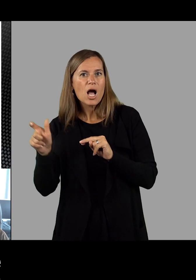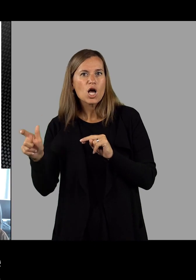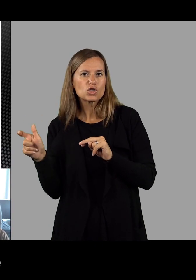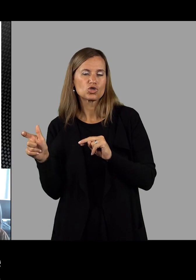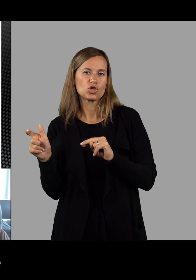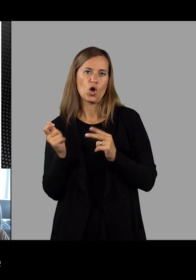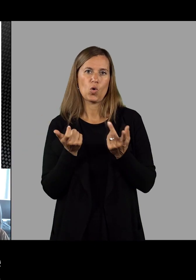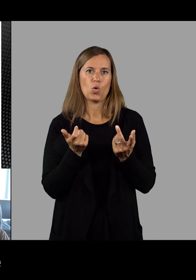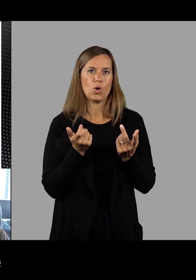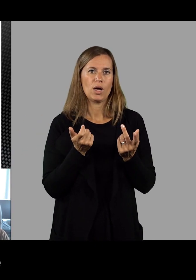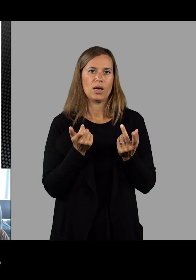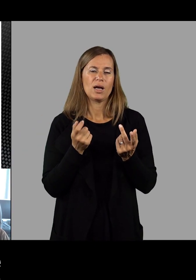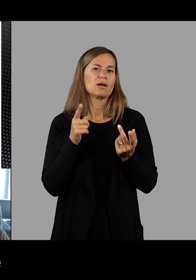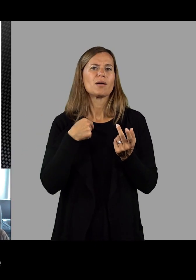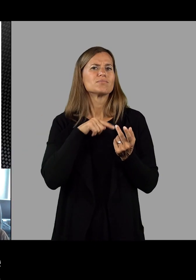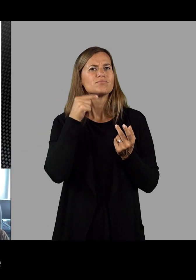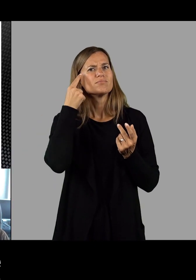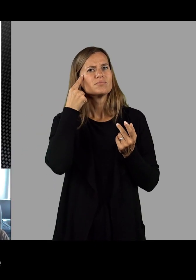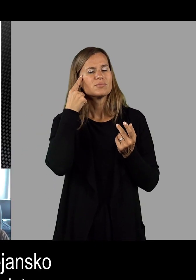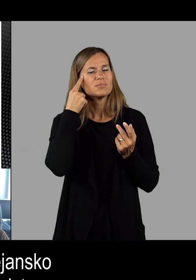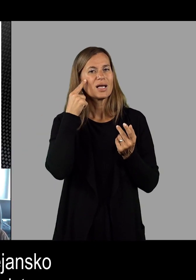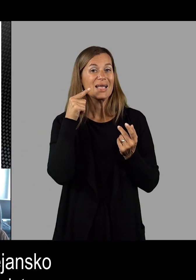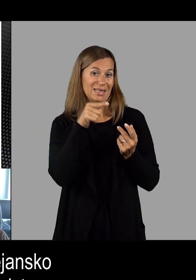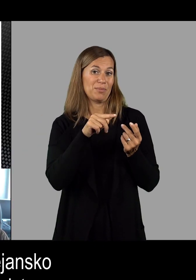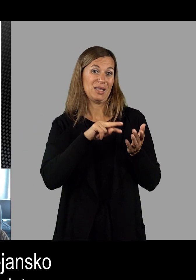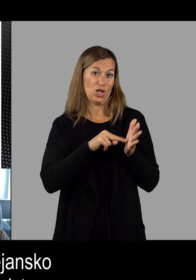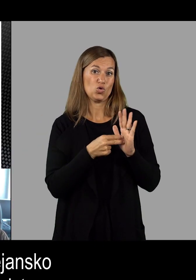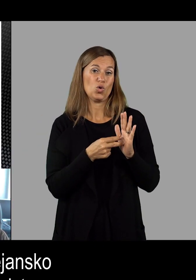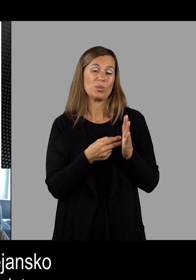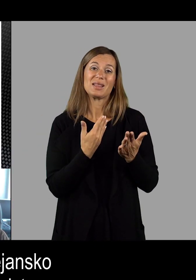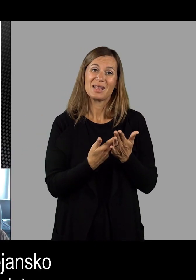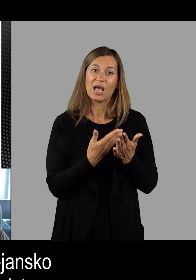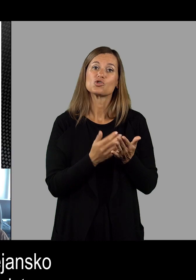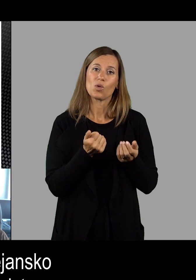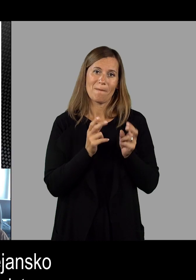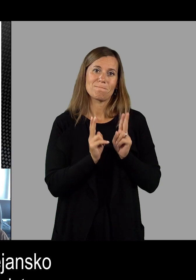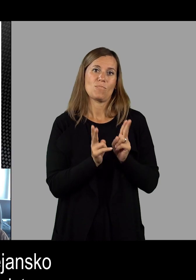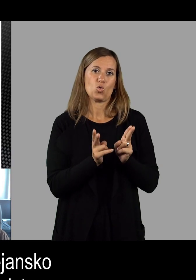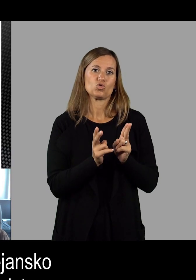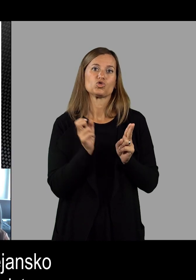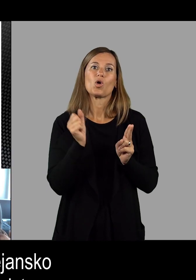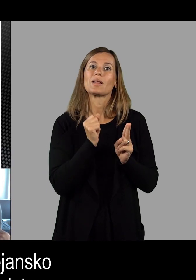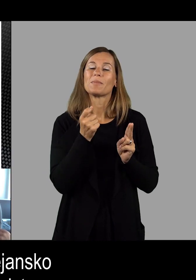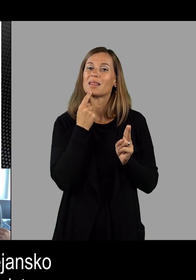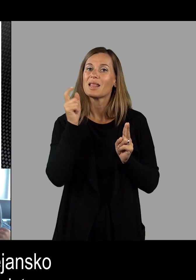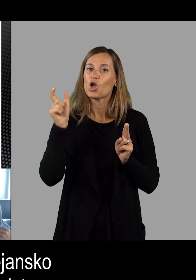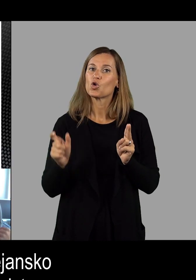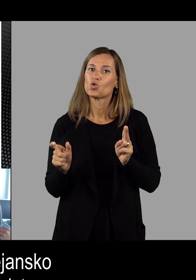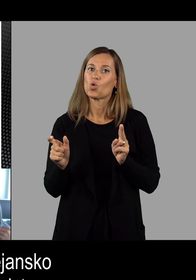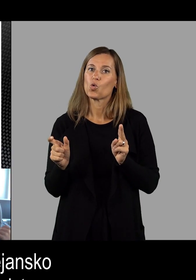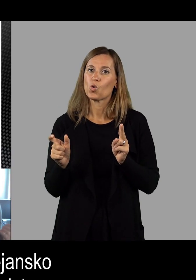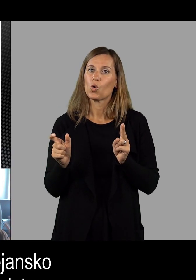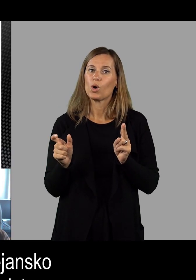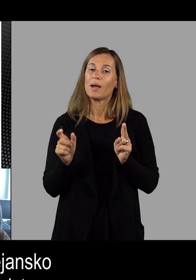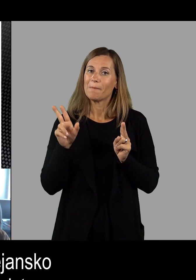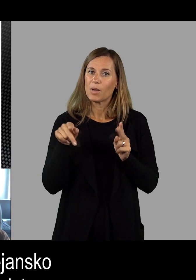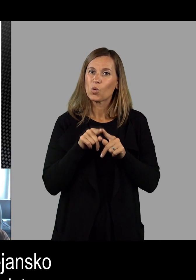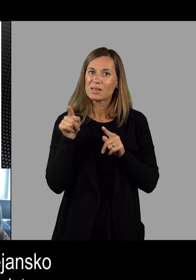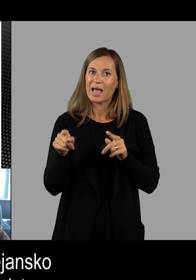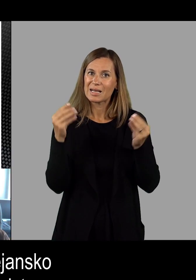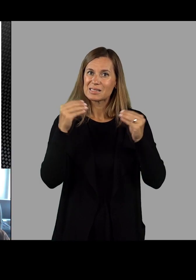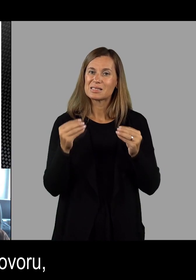omenim, na kaj tukaj mislimo, ne, da s temi tehnologijami je dejansko možno, da bi nekdo